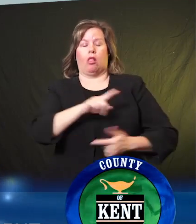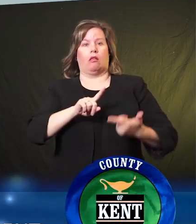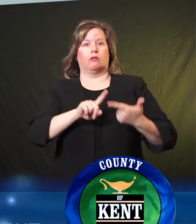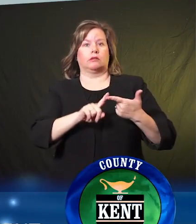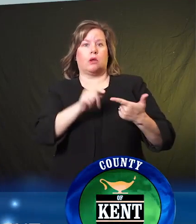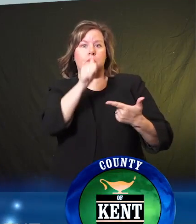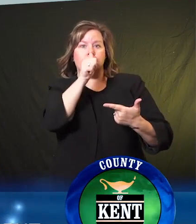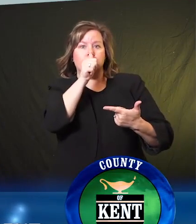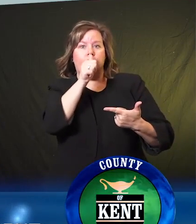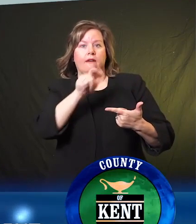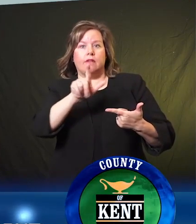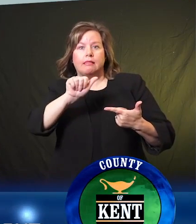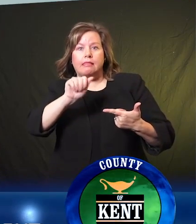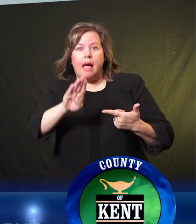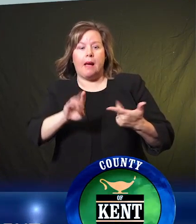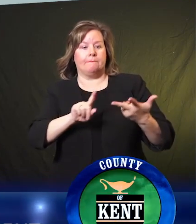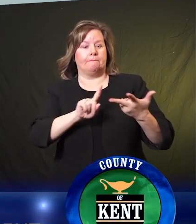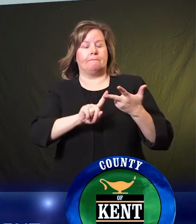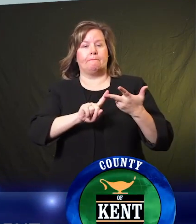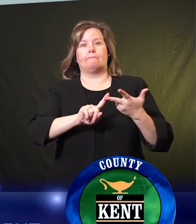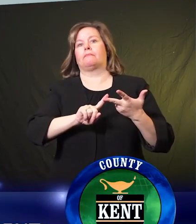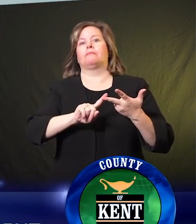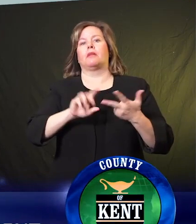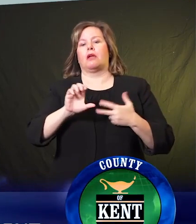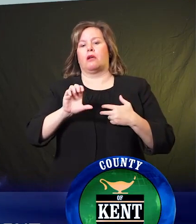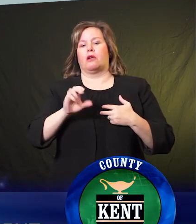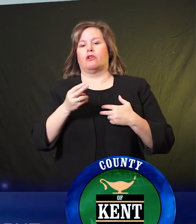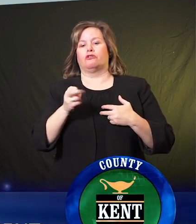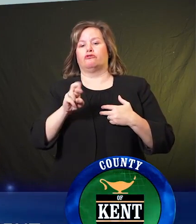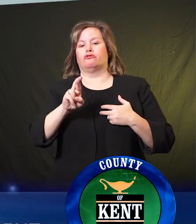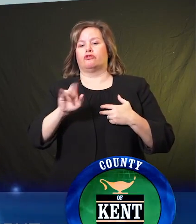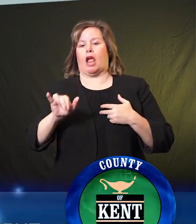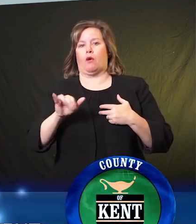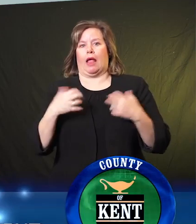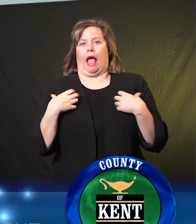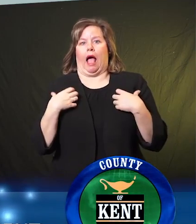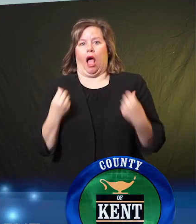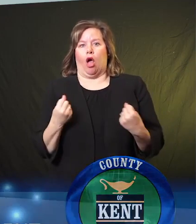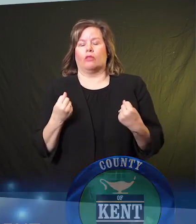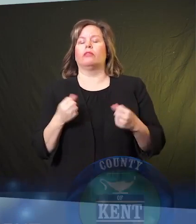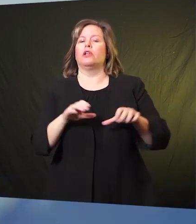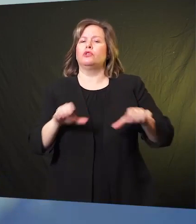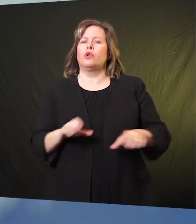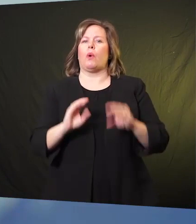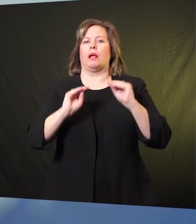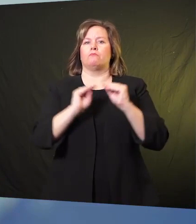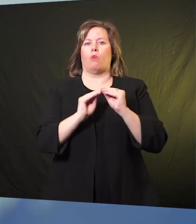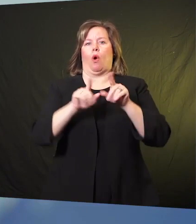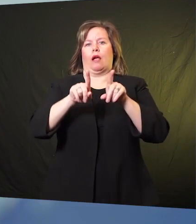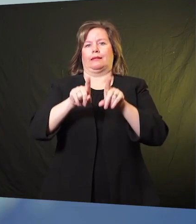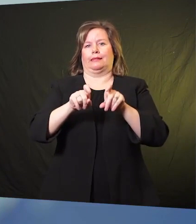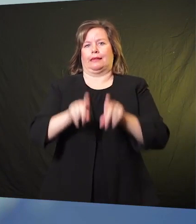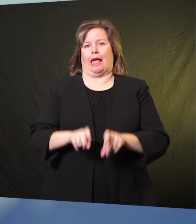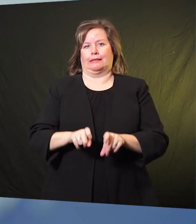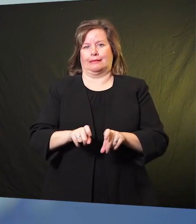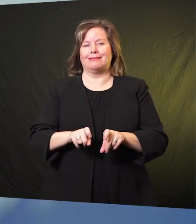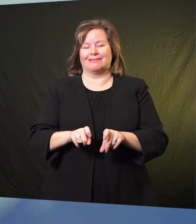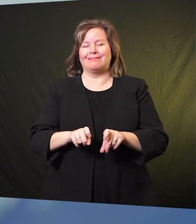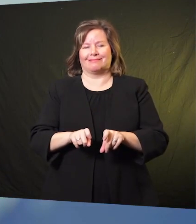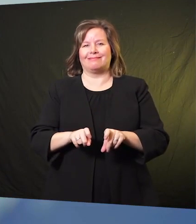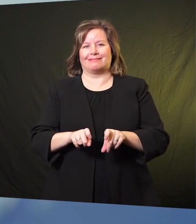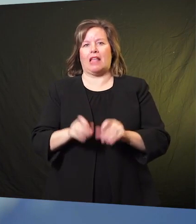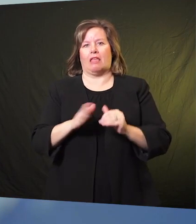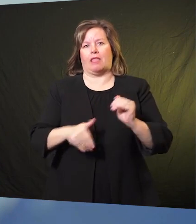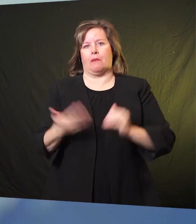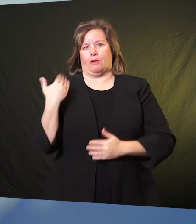haciendo significativamente más pruebas que hace unas semanas a principios de este mes hola me sólo había unas pocas